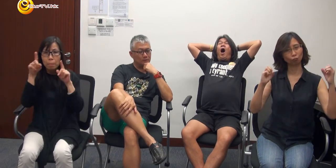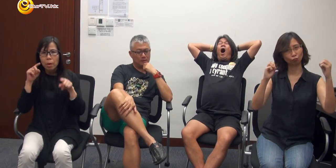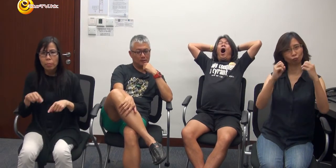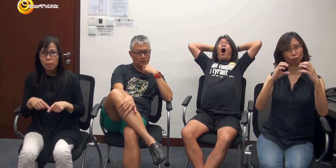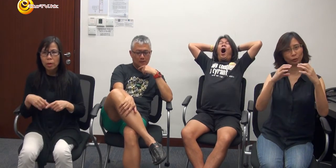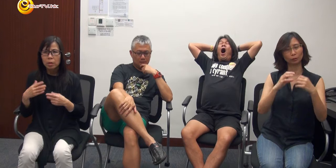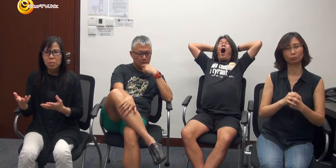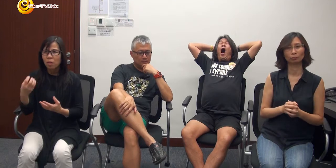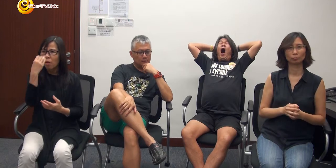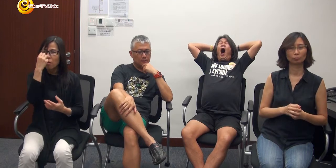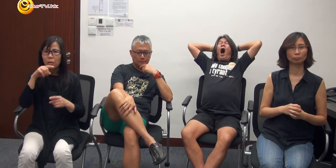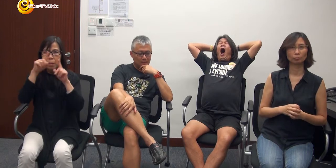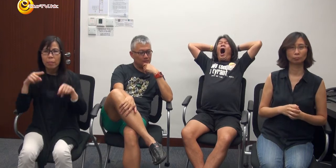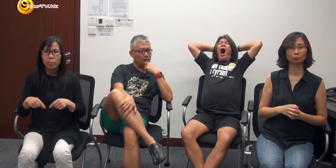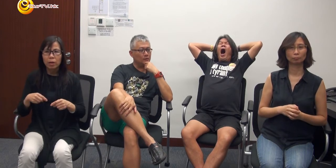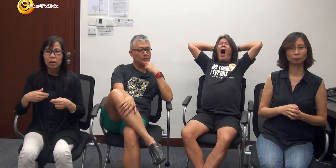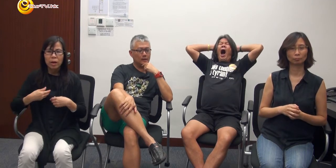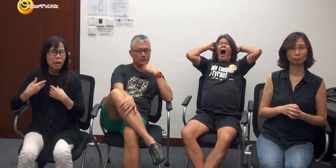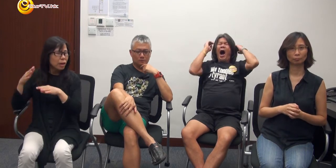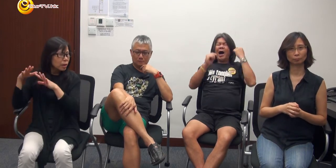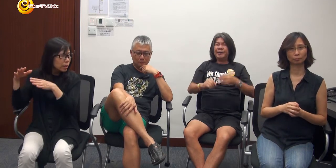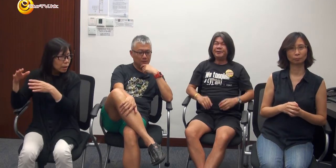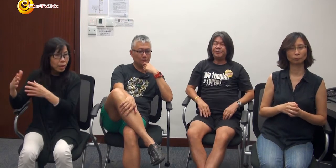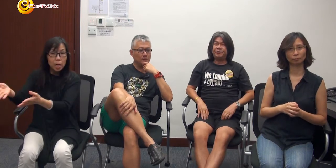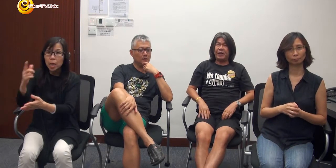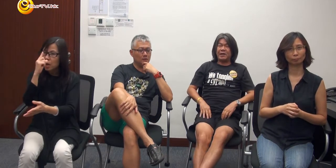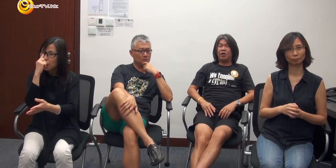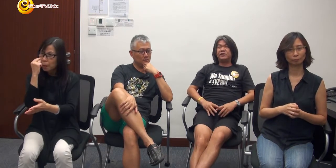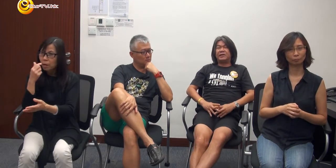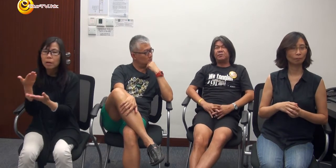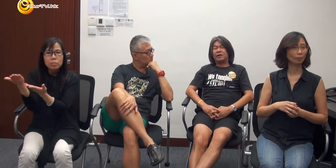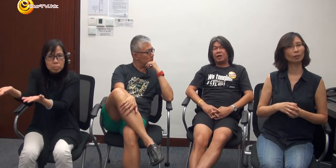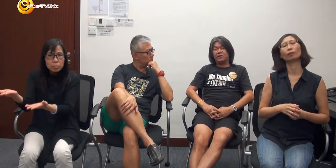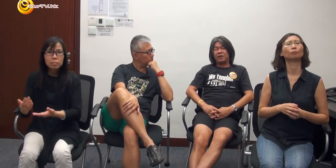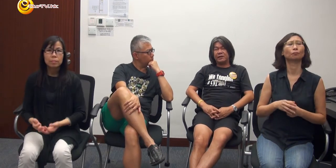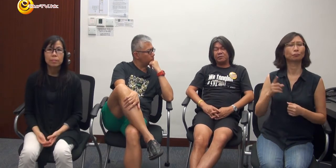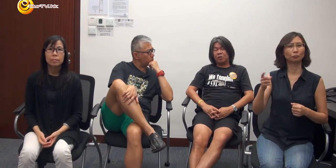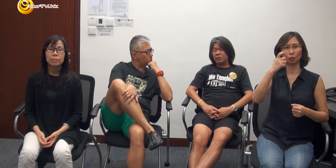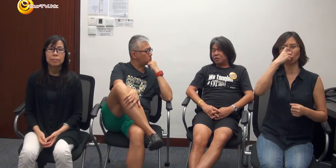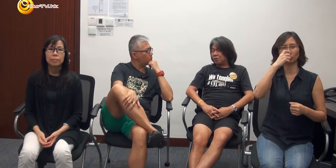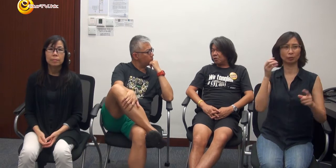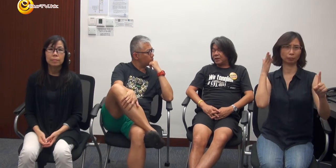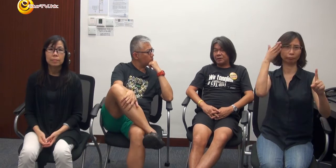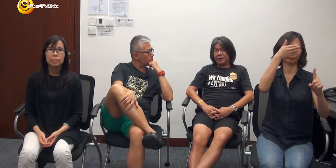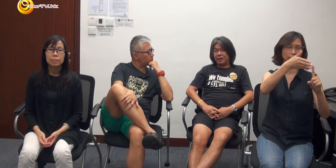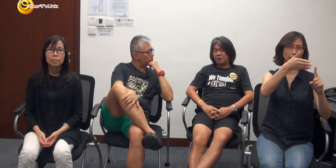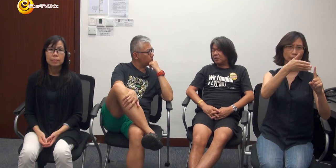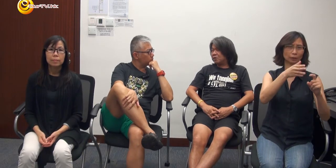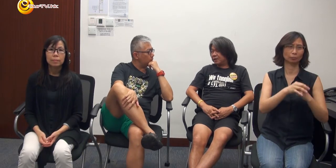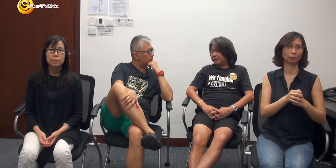啊！你梁振英嗱，俾埋呢次機會你啦，你中意喐邊個？ 其實佢直接阿梁振英直接嘅老細就係阿張德江嚟。係 啊，